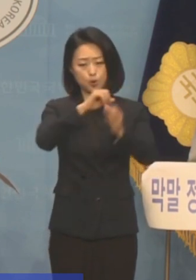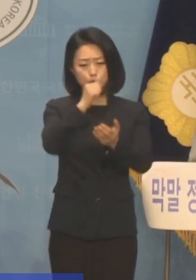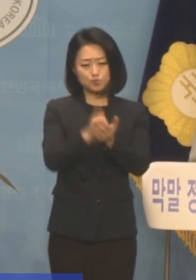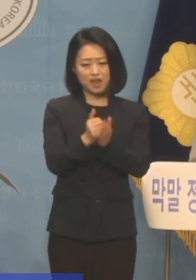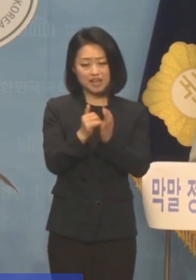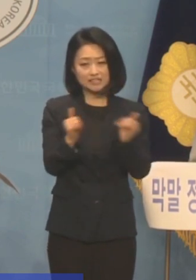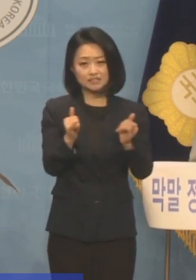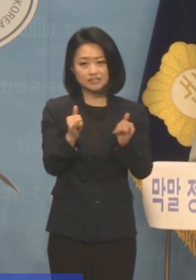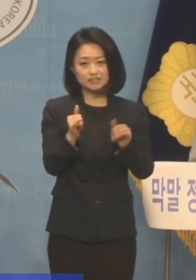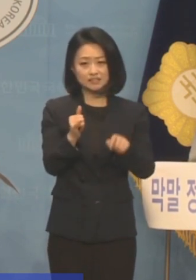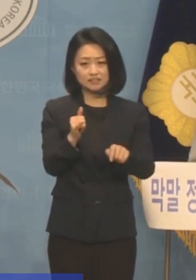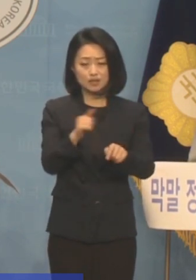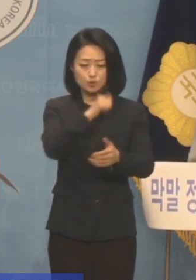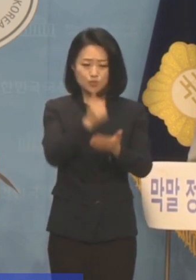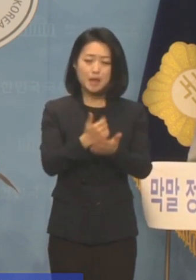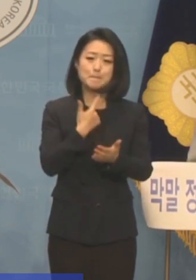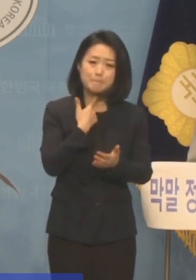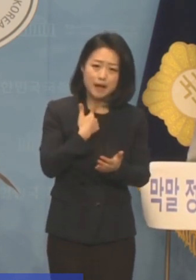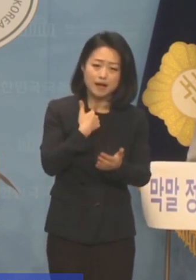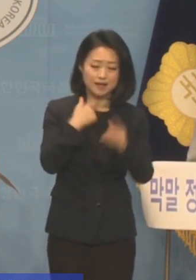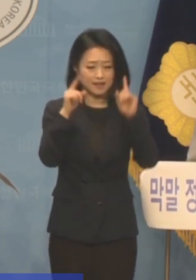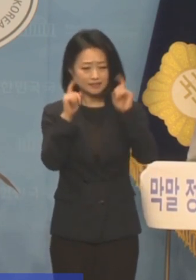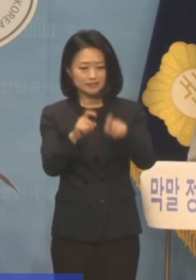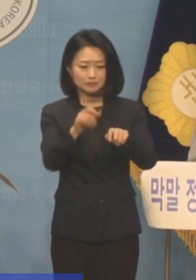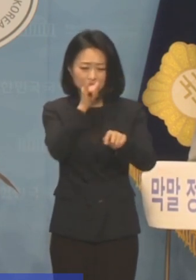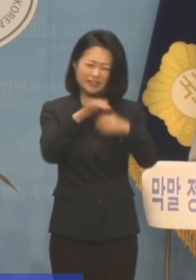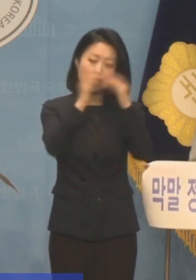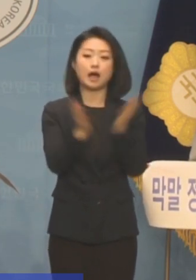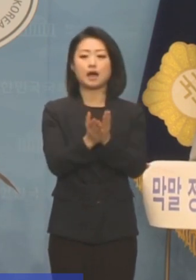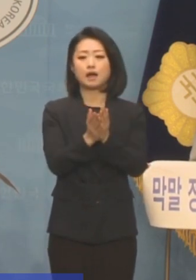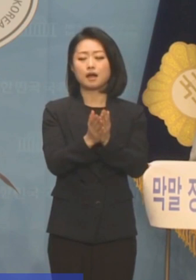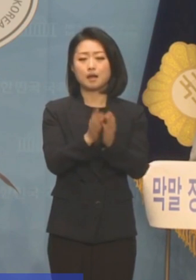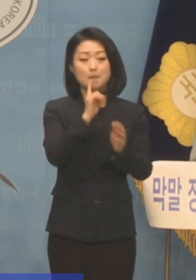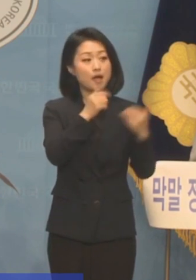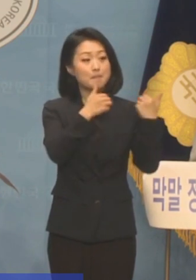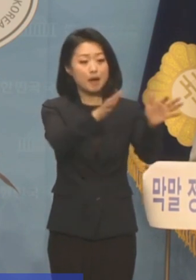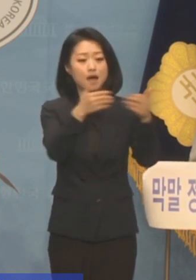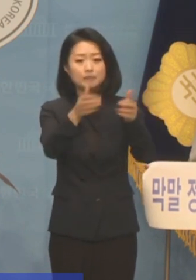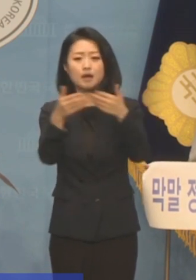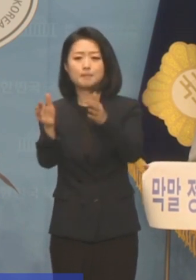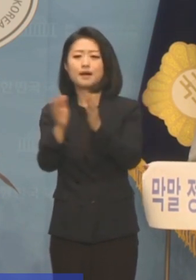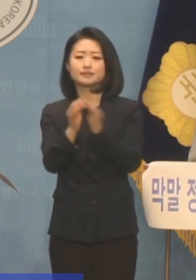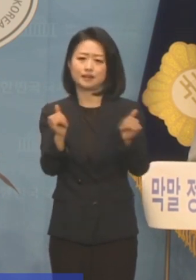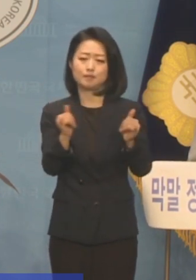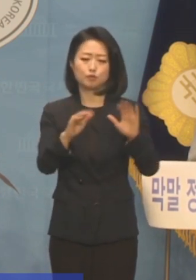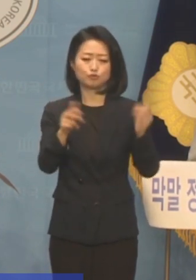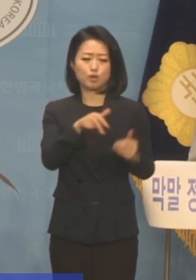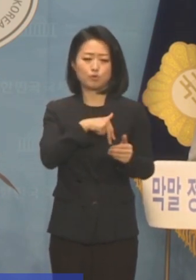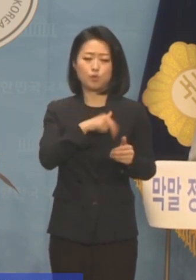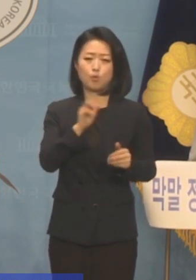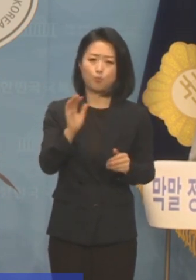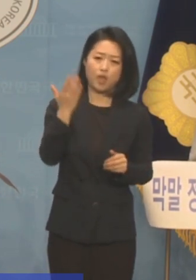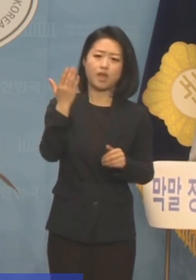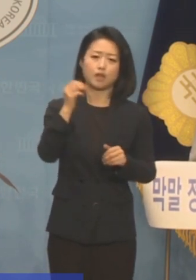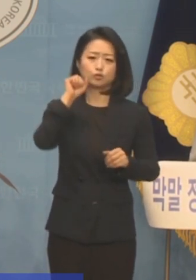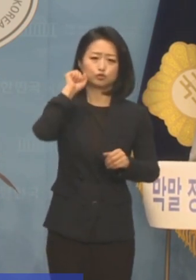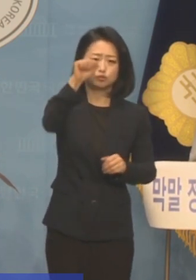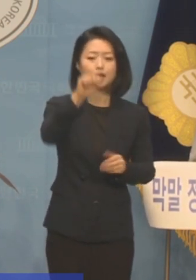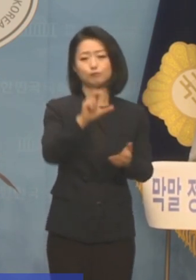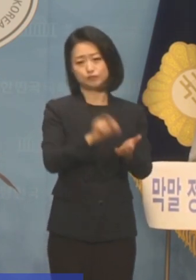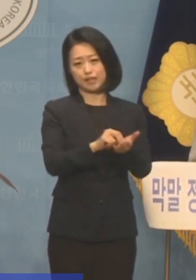혐의가 있어도 범죄 혐의자 입에 담기도 민망한 말을 서슴없이 하는 자들이 국회의원이 되겠다고